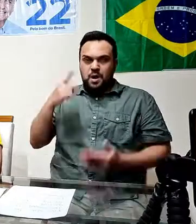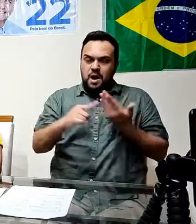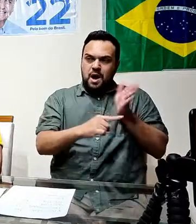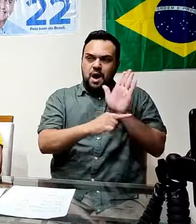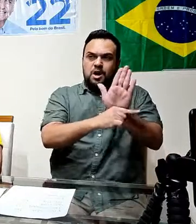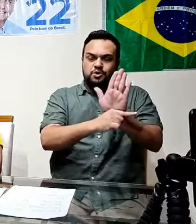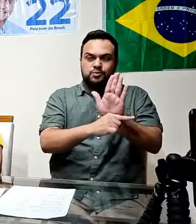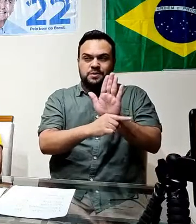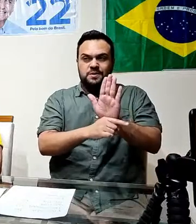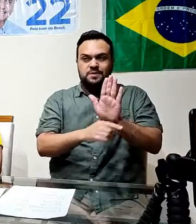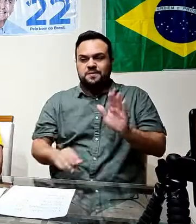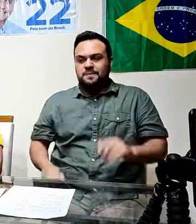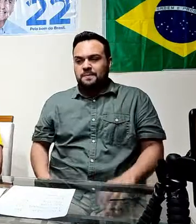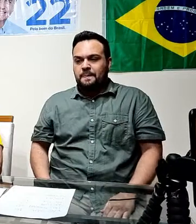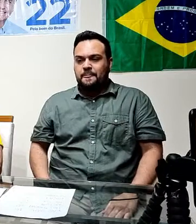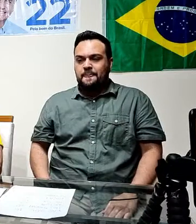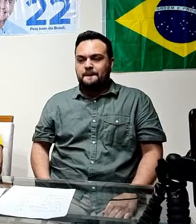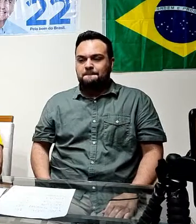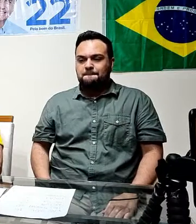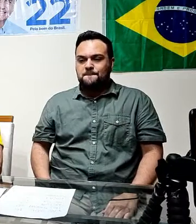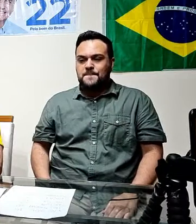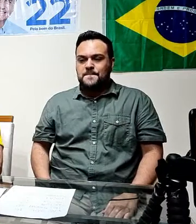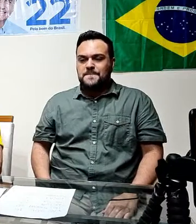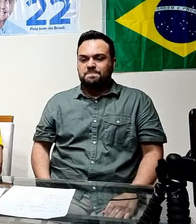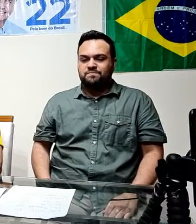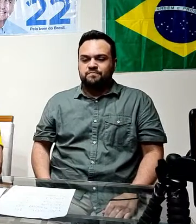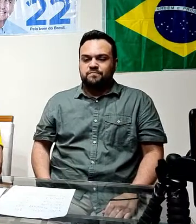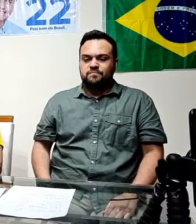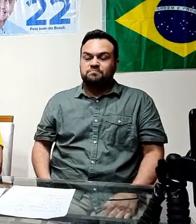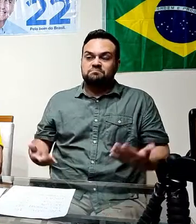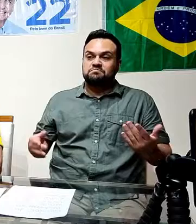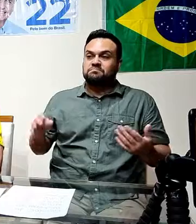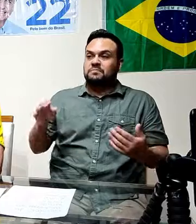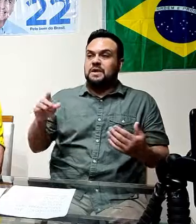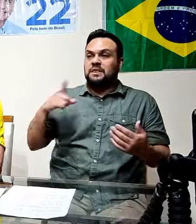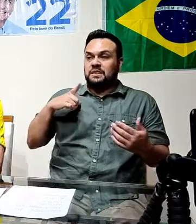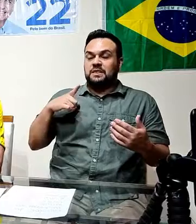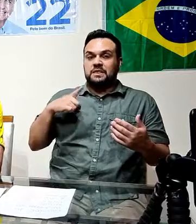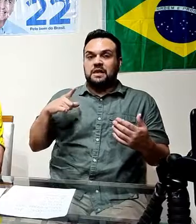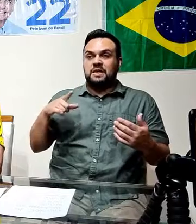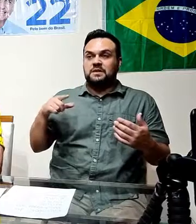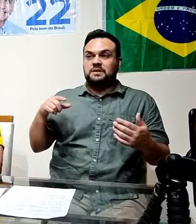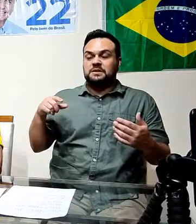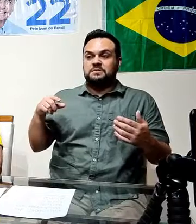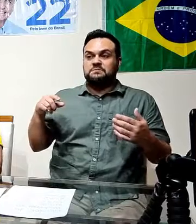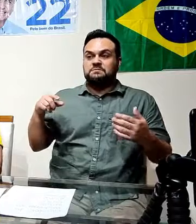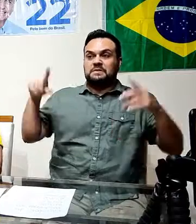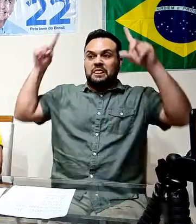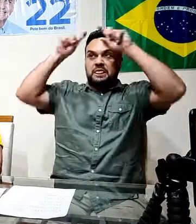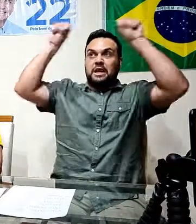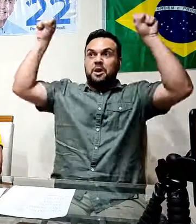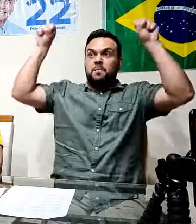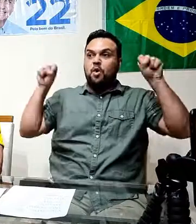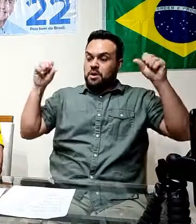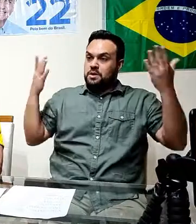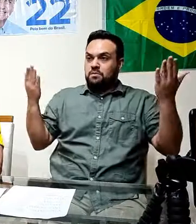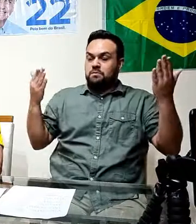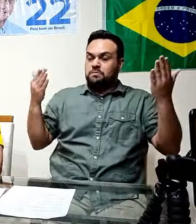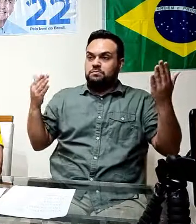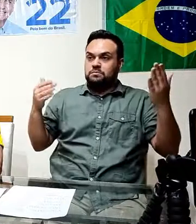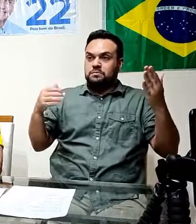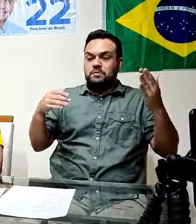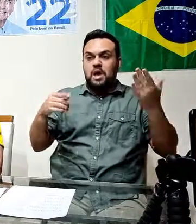né, em algum tribunal por aí, ferrar o governo para ajudar a eleição do Lula. Não há a menor dúvida